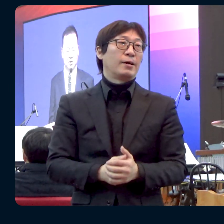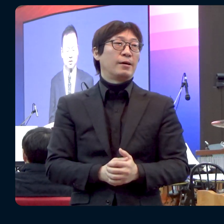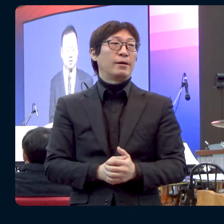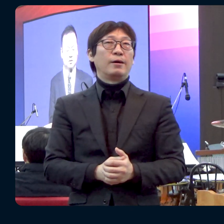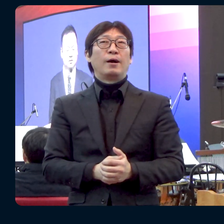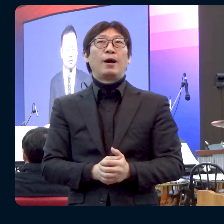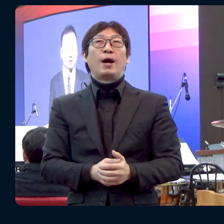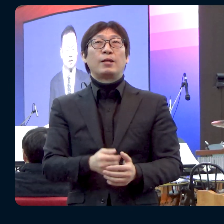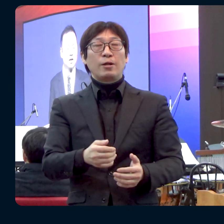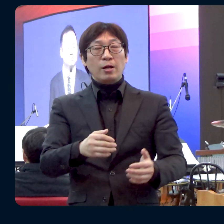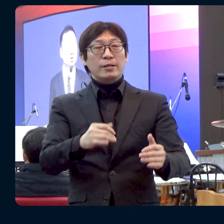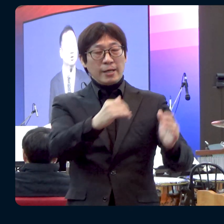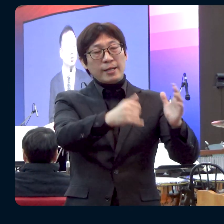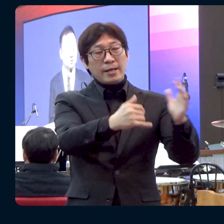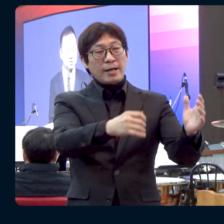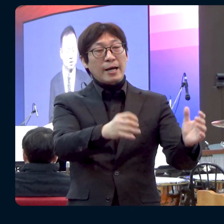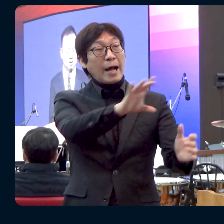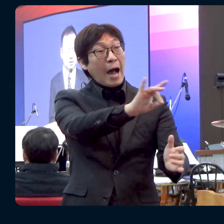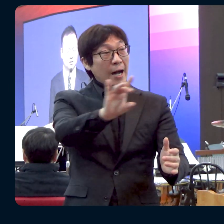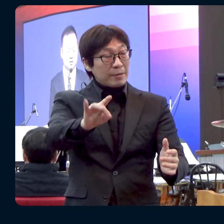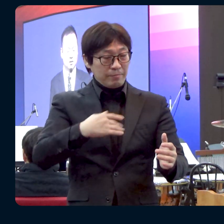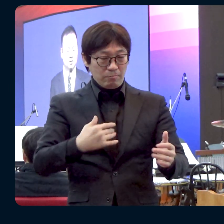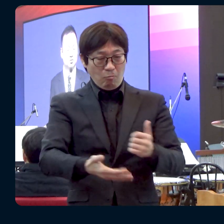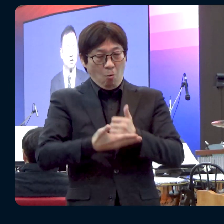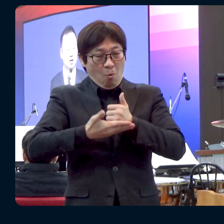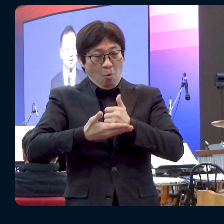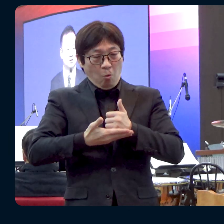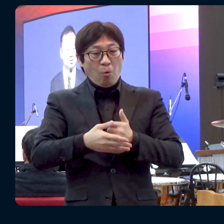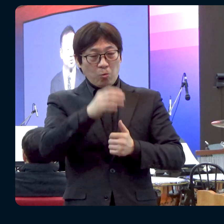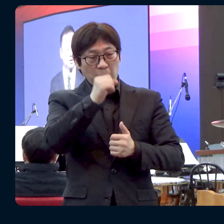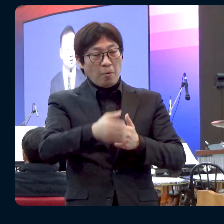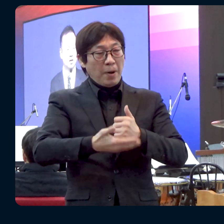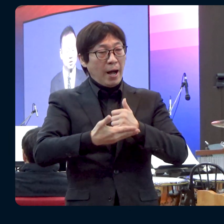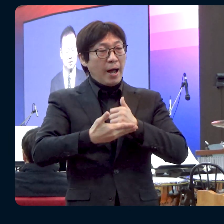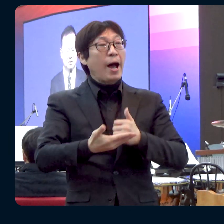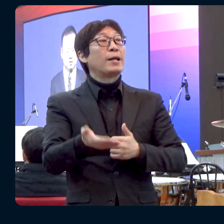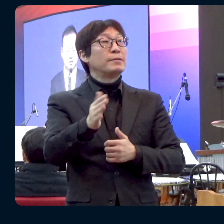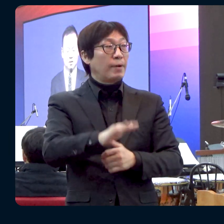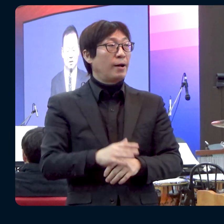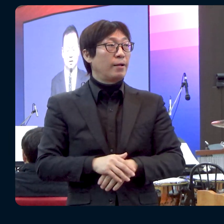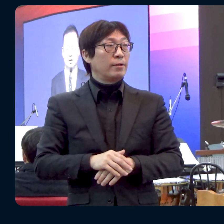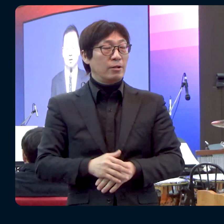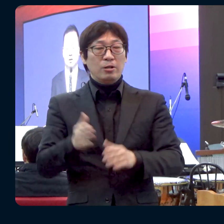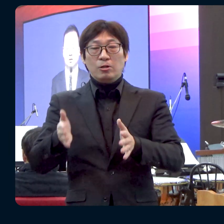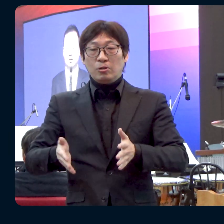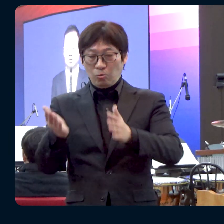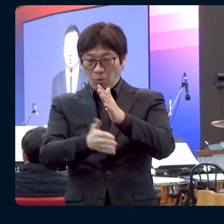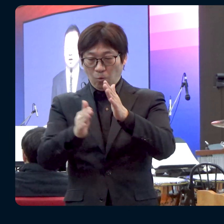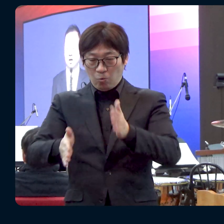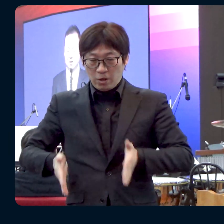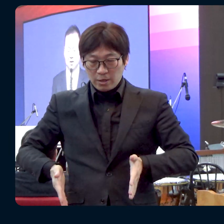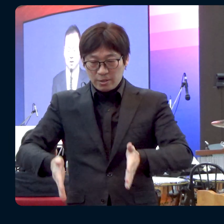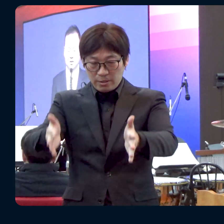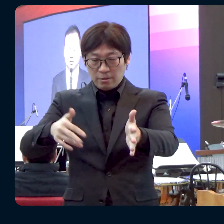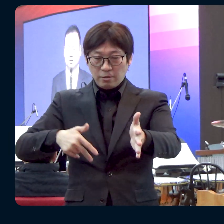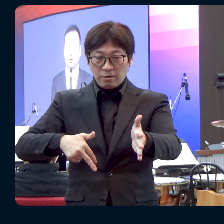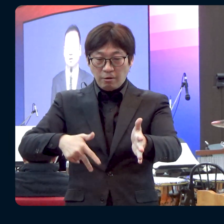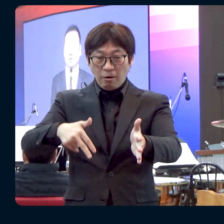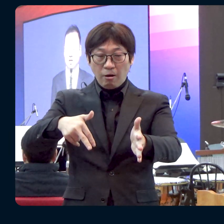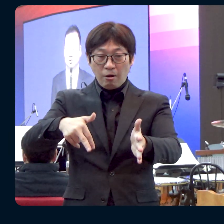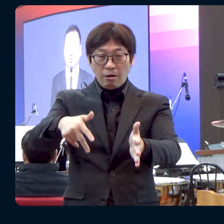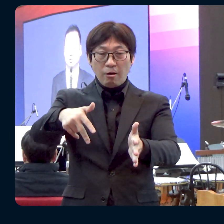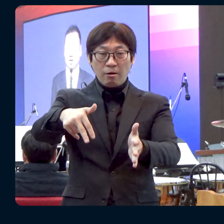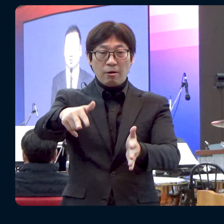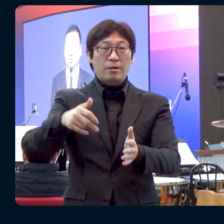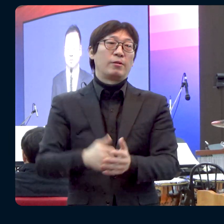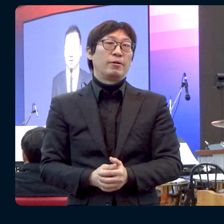또 환영을 하면서 한편이 되고 싶은 것은 우리가 성도의 길을 가면서 교회가 가는